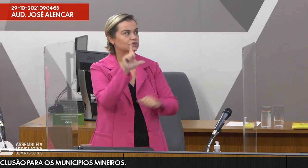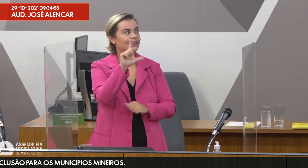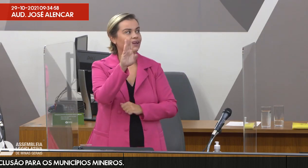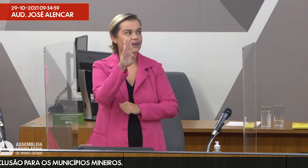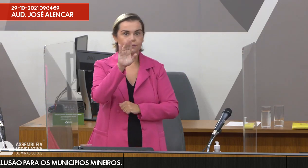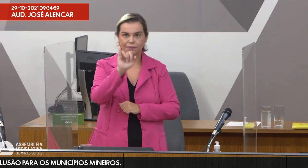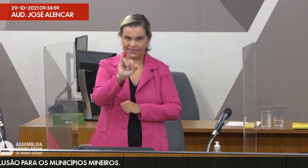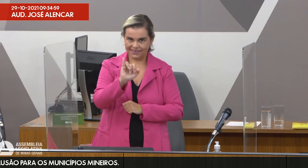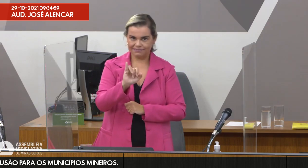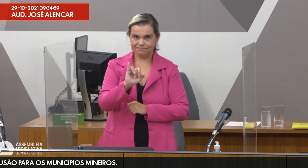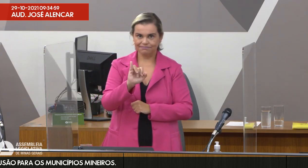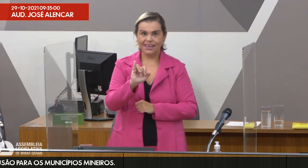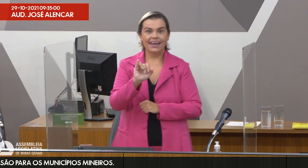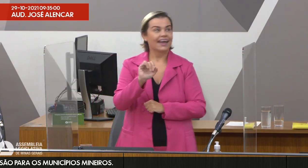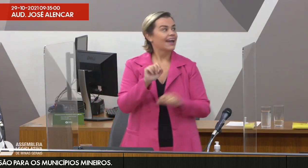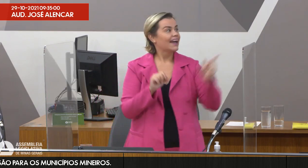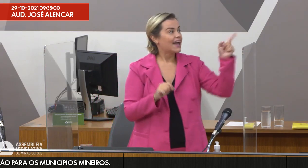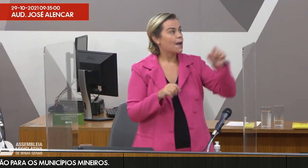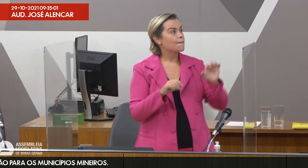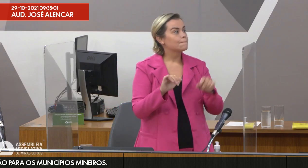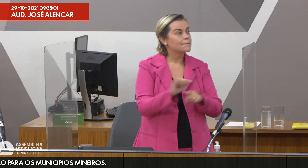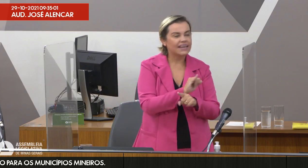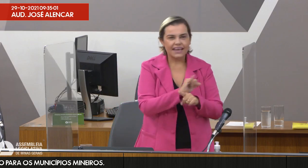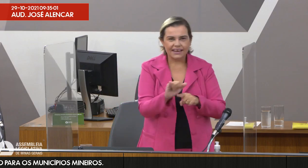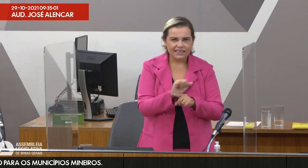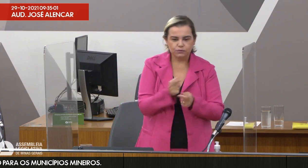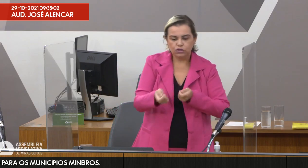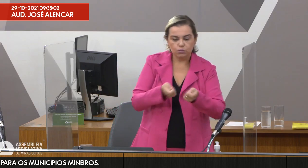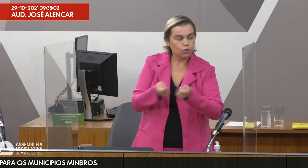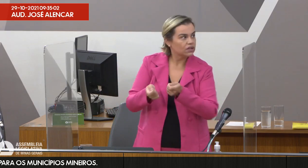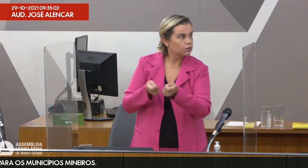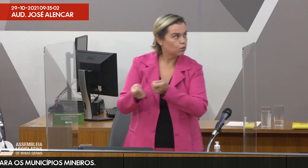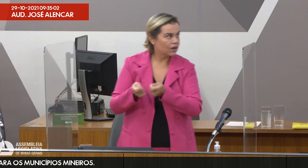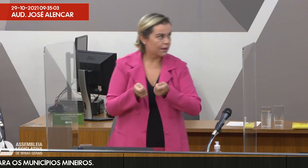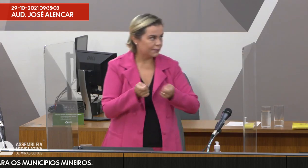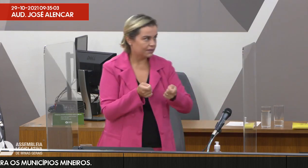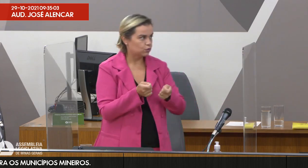E mencionei também na regulamentação de diversos artigos da Lei Brasileira de Inclusão,